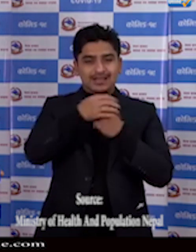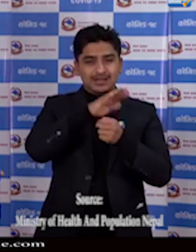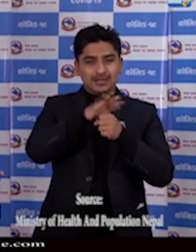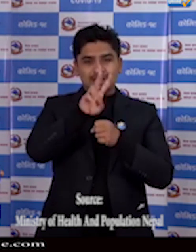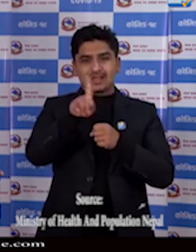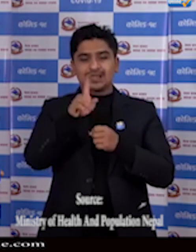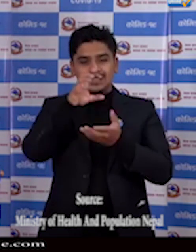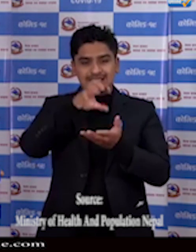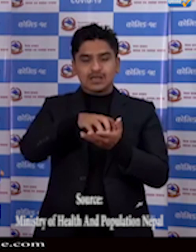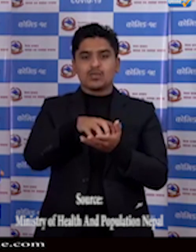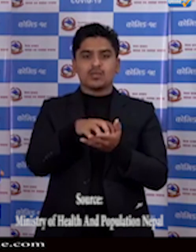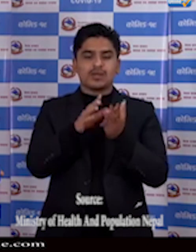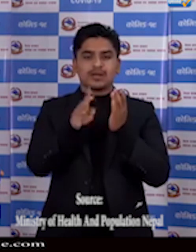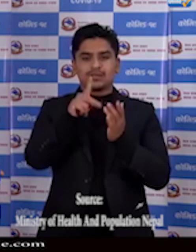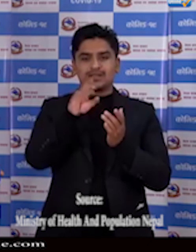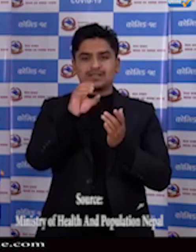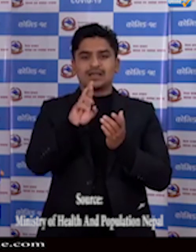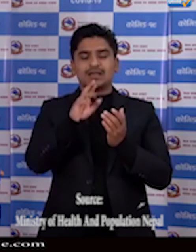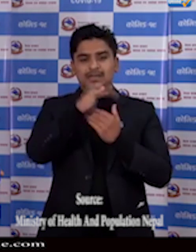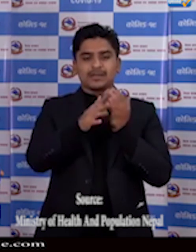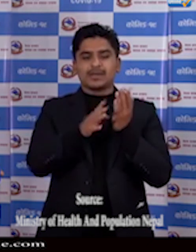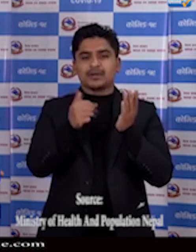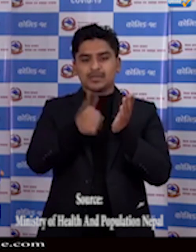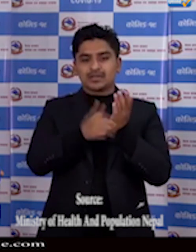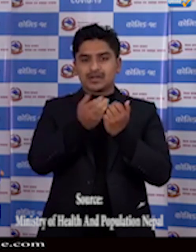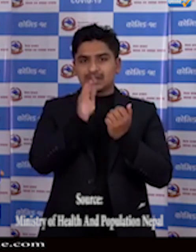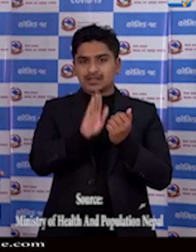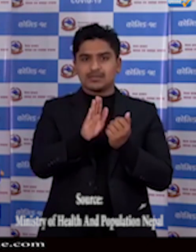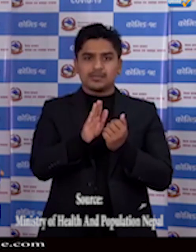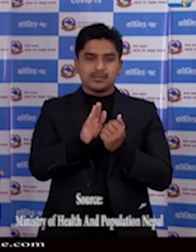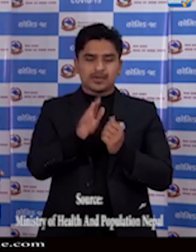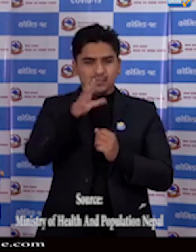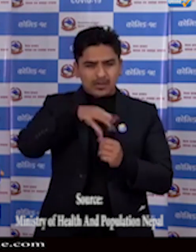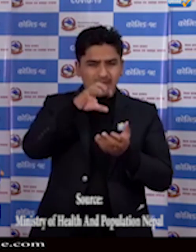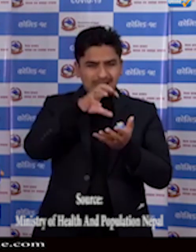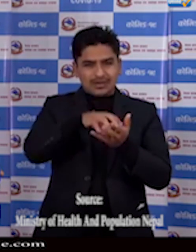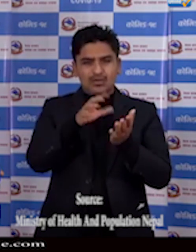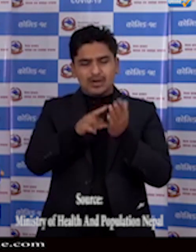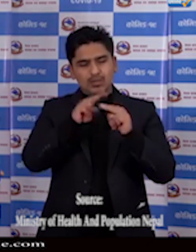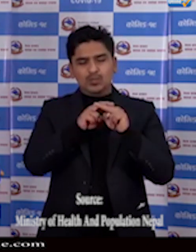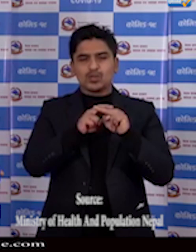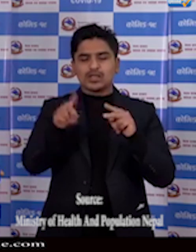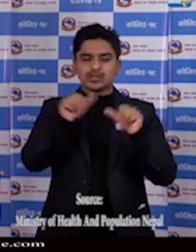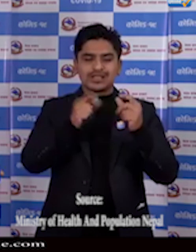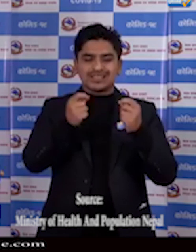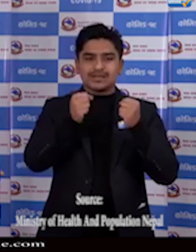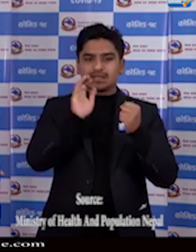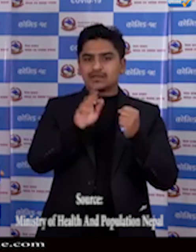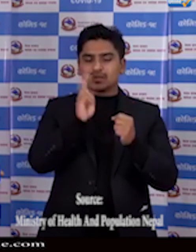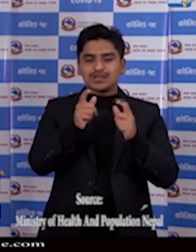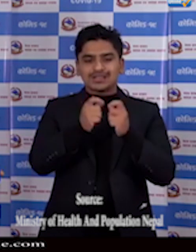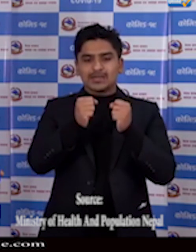21 स्थानबाट पिसिआर विधिबाट परीक्षण गरिरहेका छौँ, हालाकि सबै स्थानबाट फुल फेजमा जति क्षमता छ त्यो